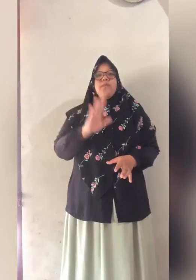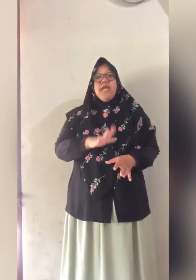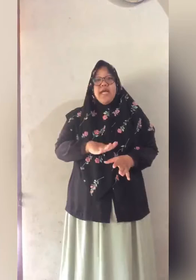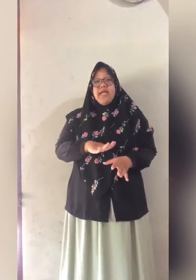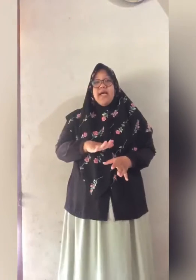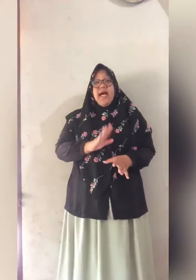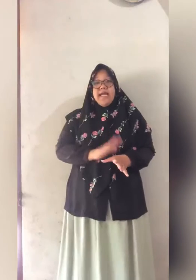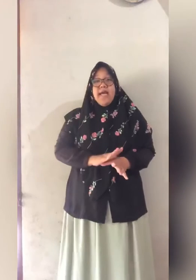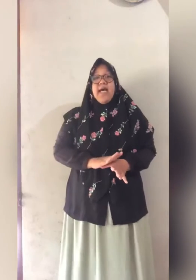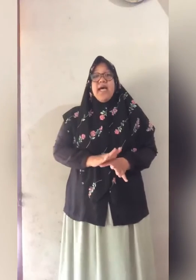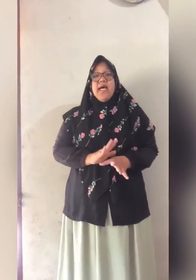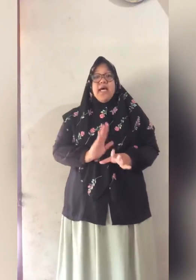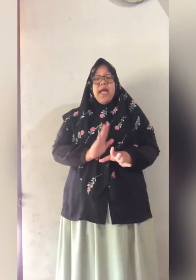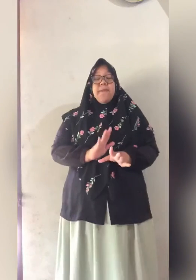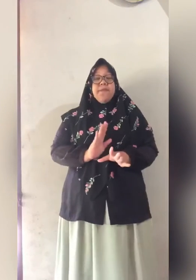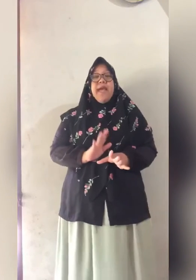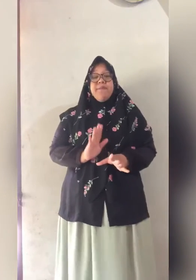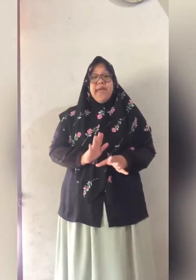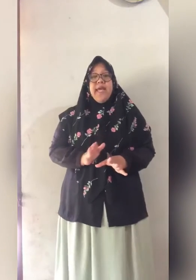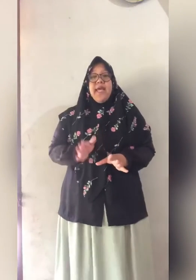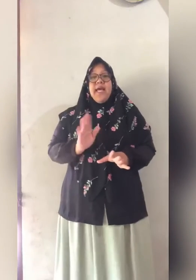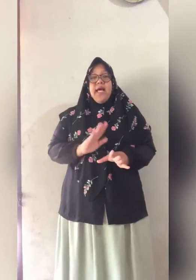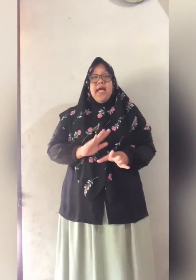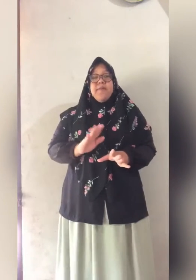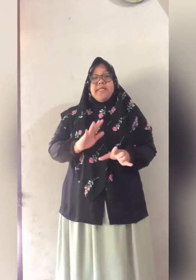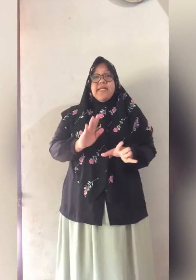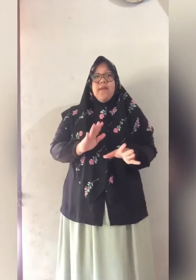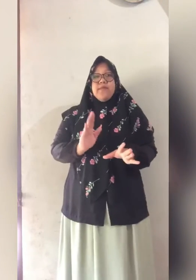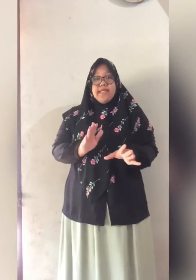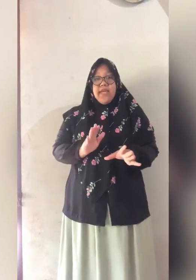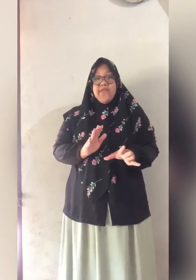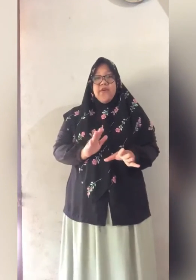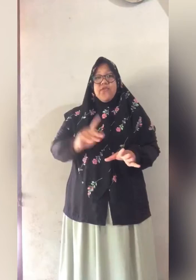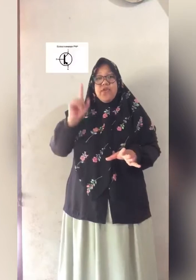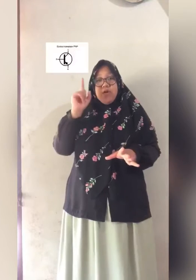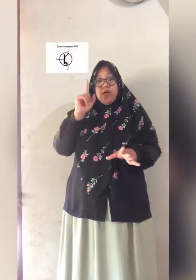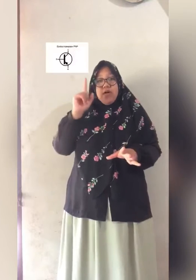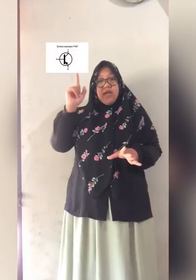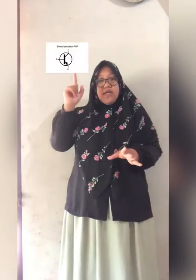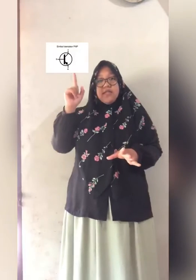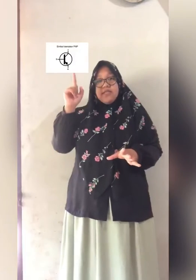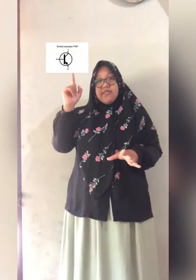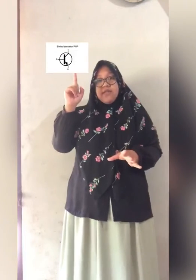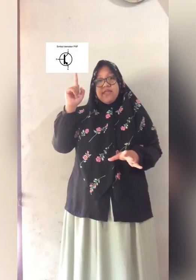Kemudian ada PNP, base-nya positif. Contoh transistornya seperti